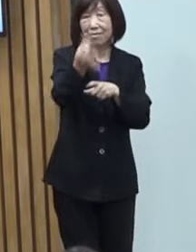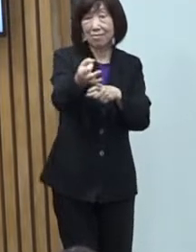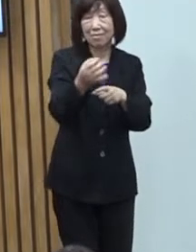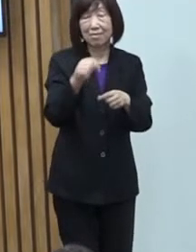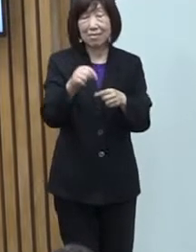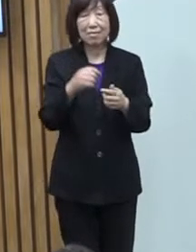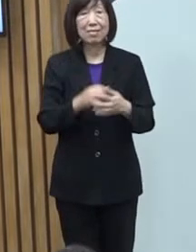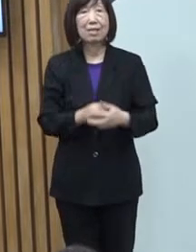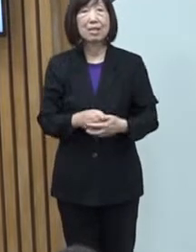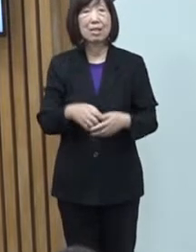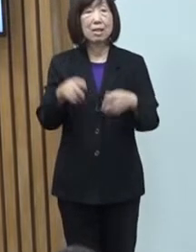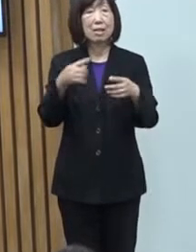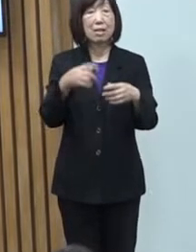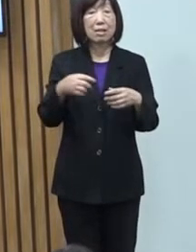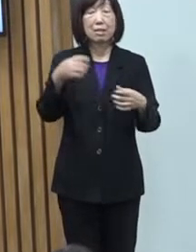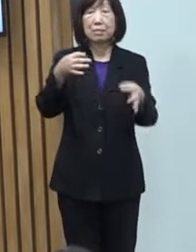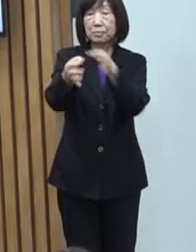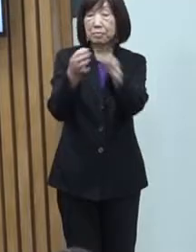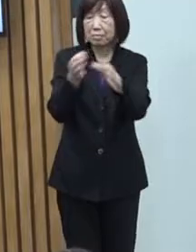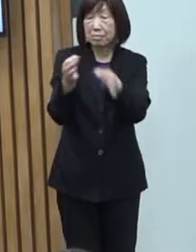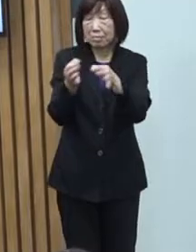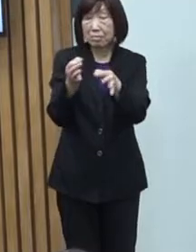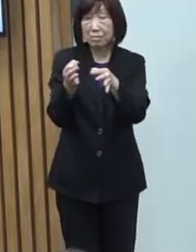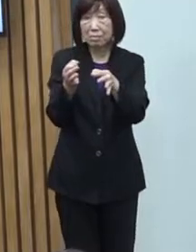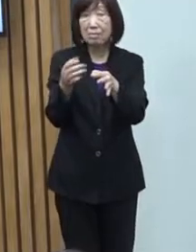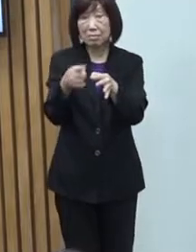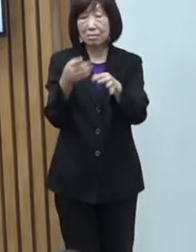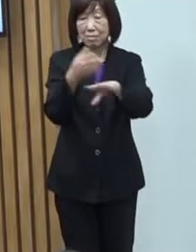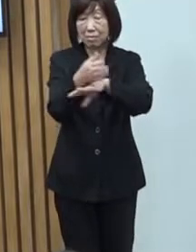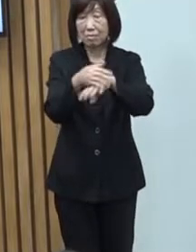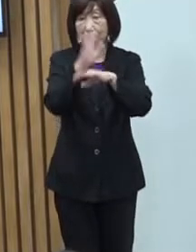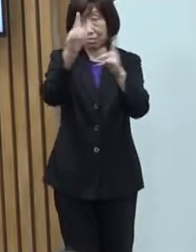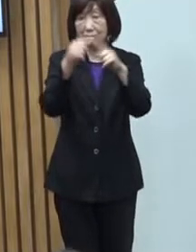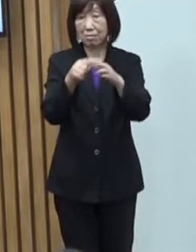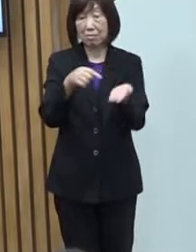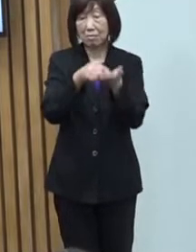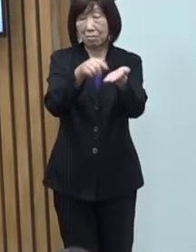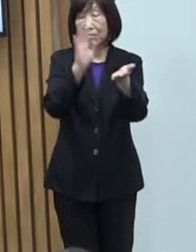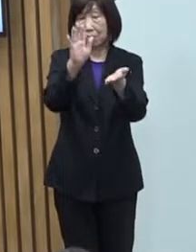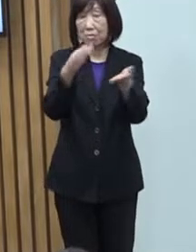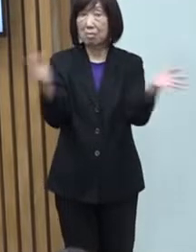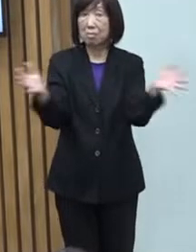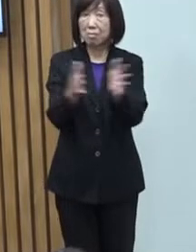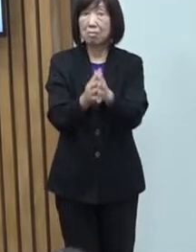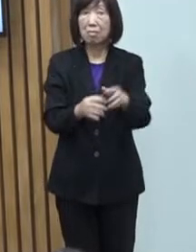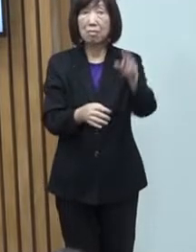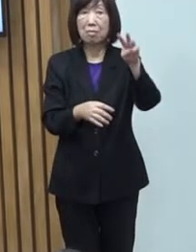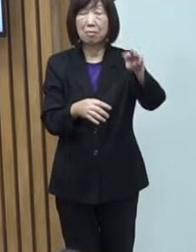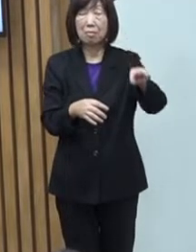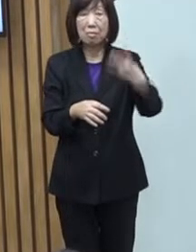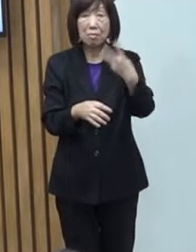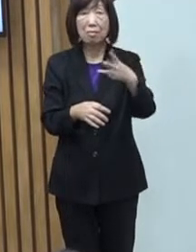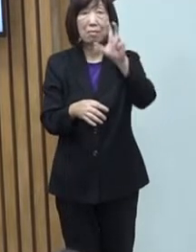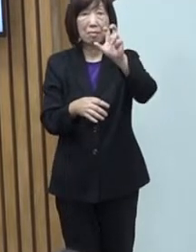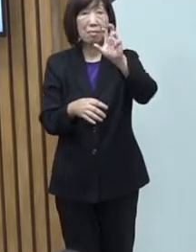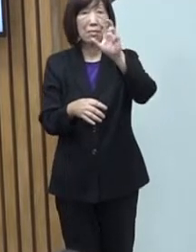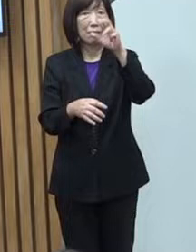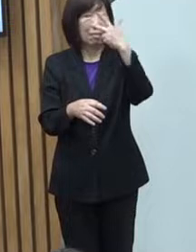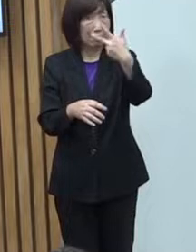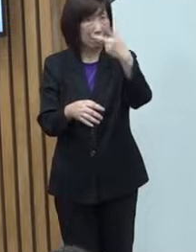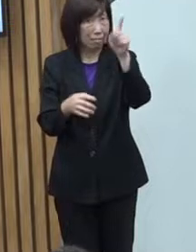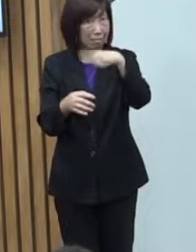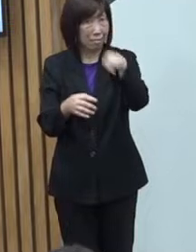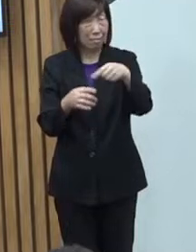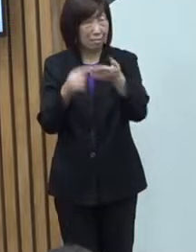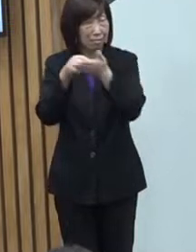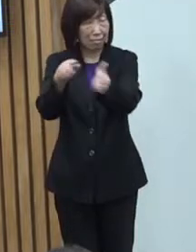那已经营业用车辆已经有人开始申请了那总计有387人申请缴款书的归